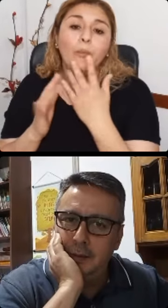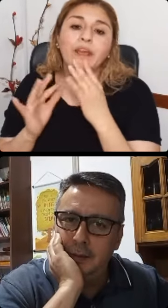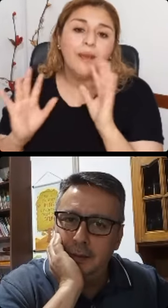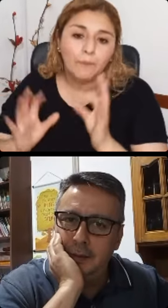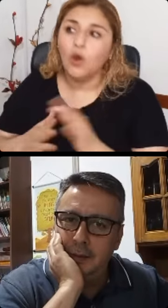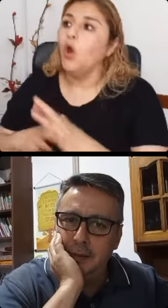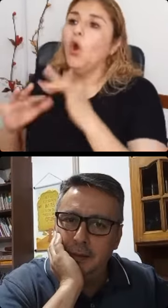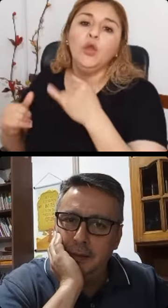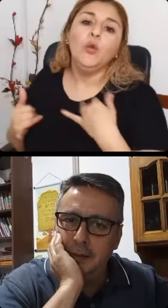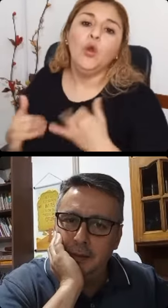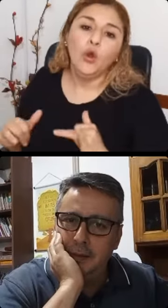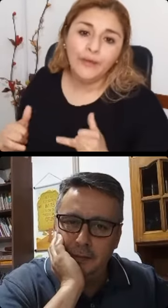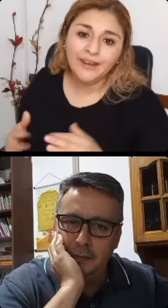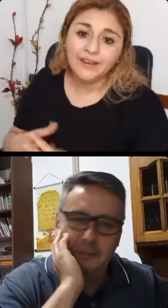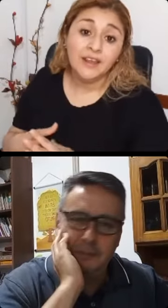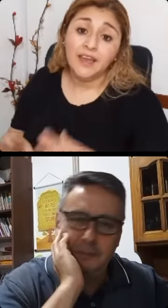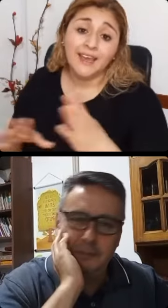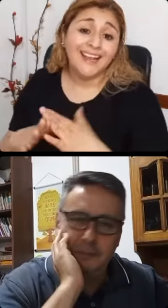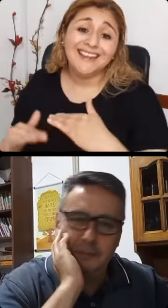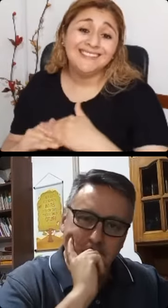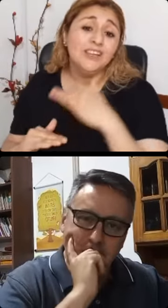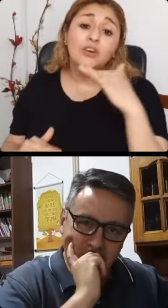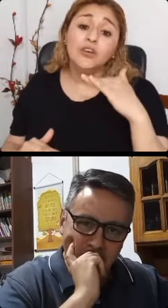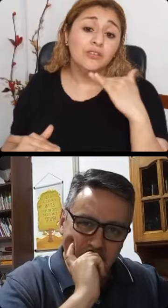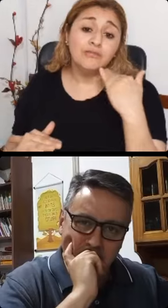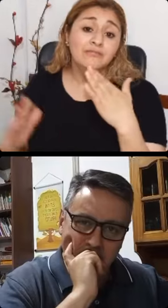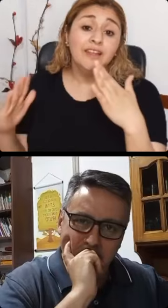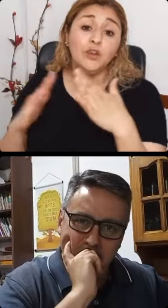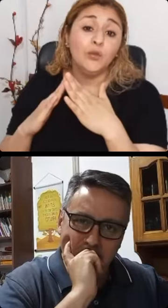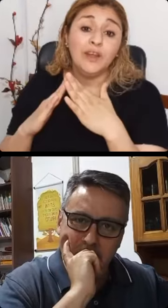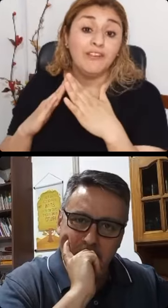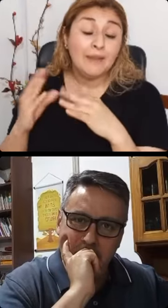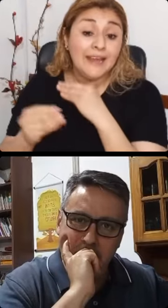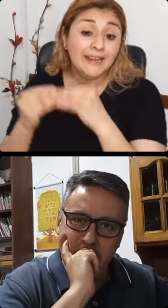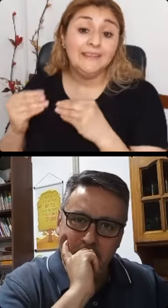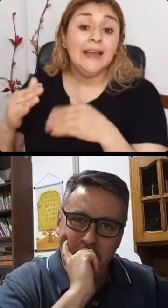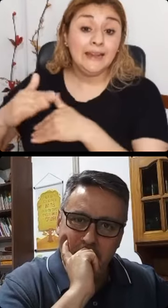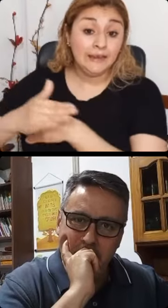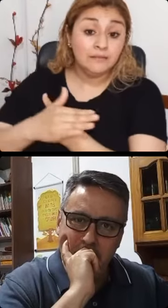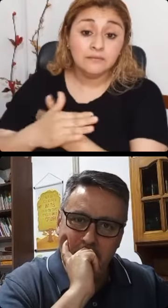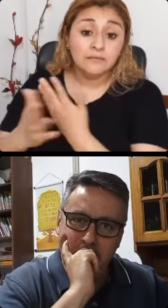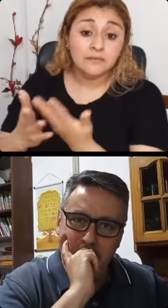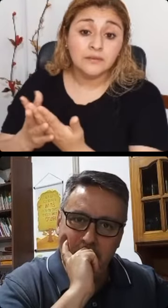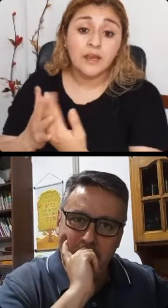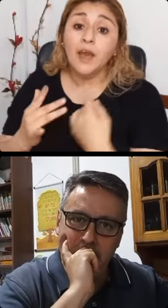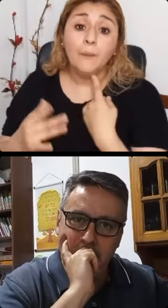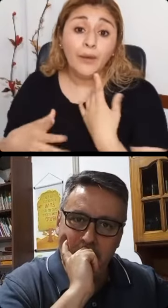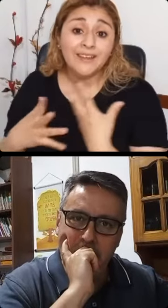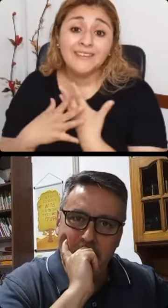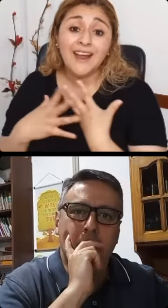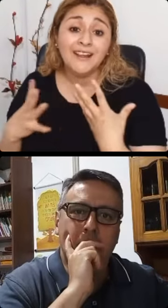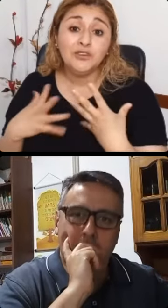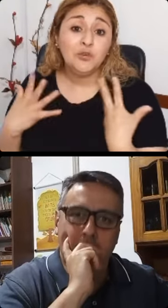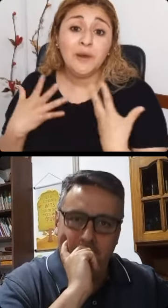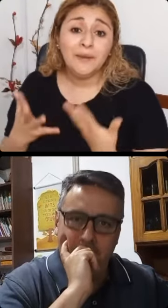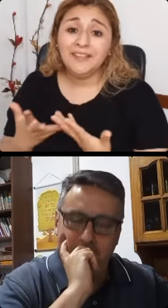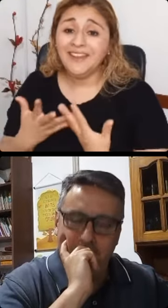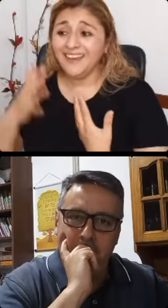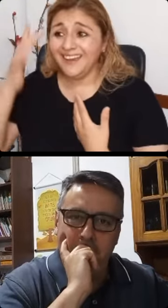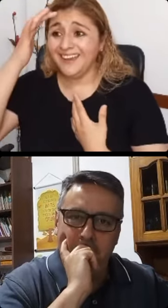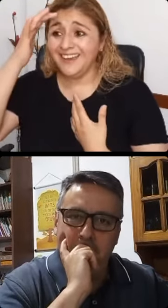por ejemplo, hoy un joven que creció dentro de una familia cristiana puede estar